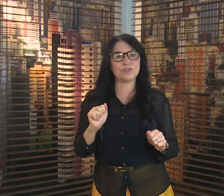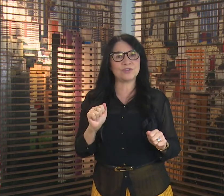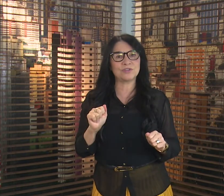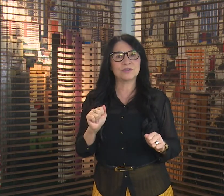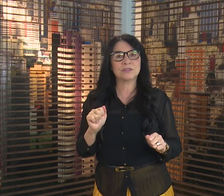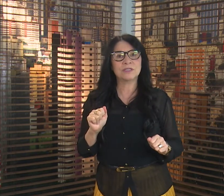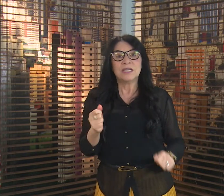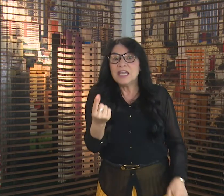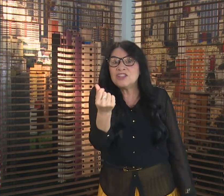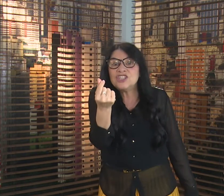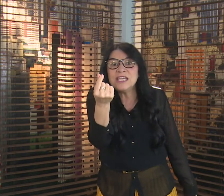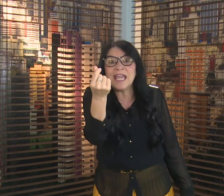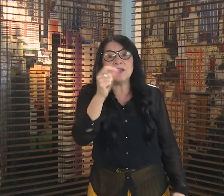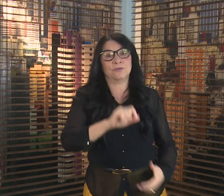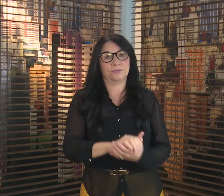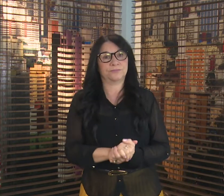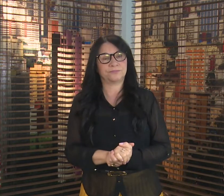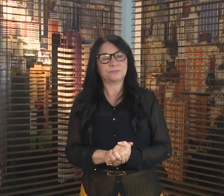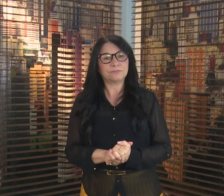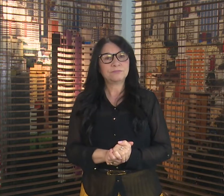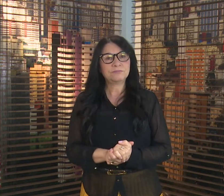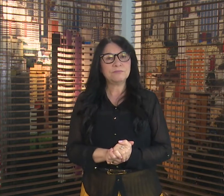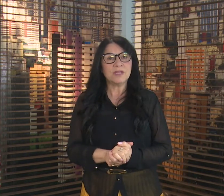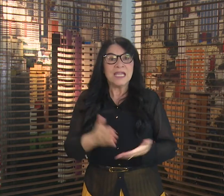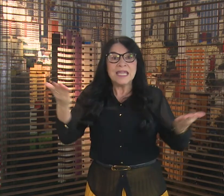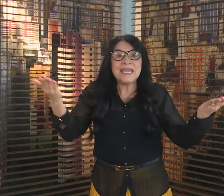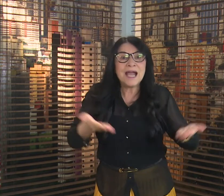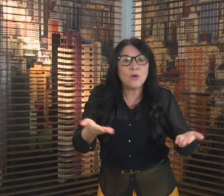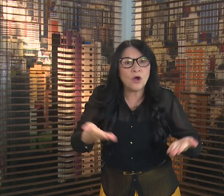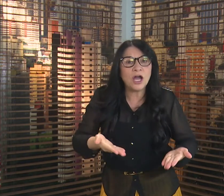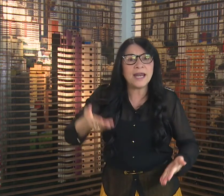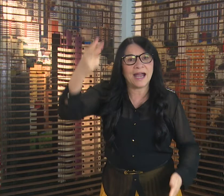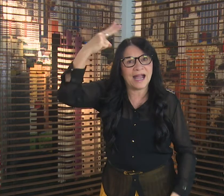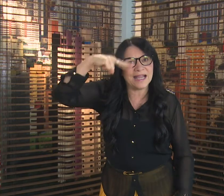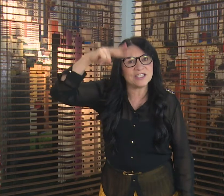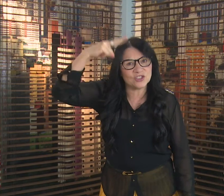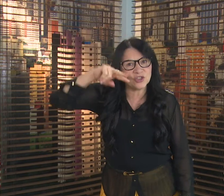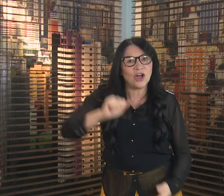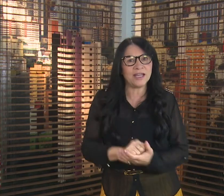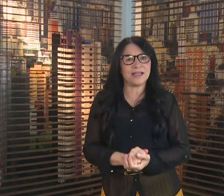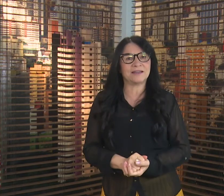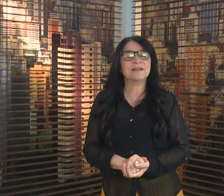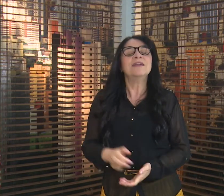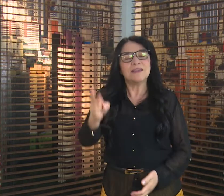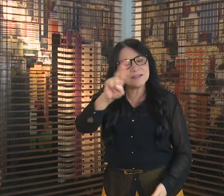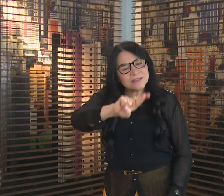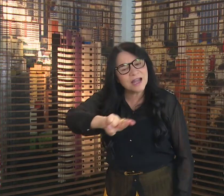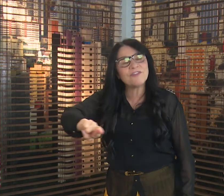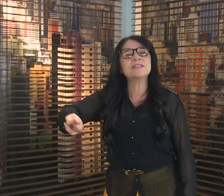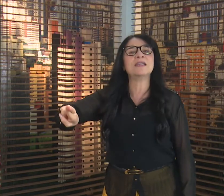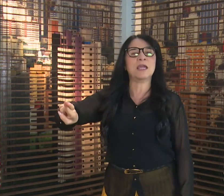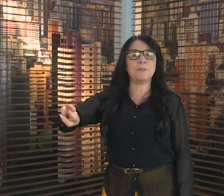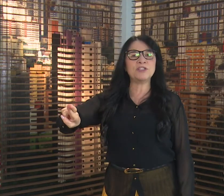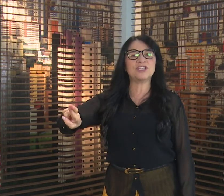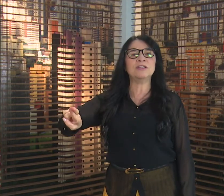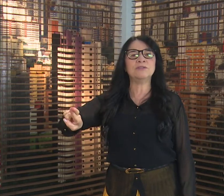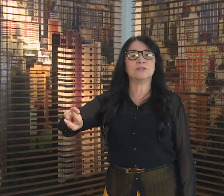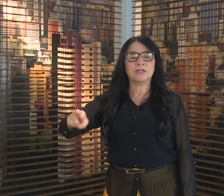alimentos e dinheiro. E agora a história estava se repetindo